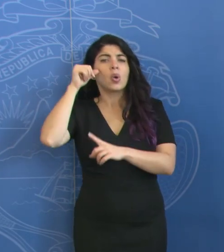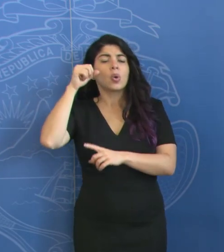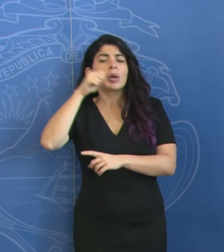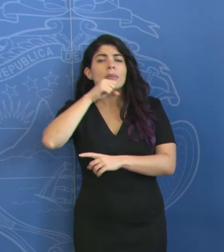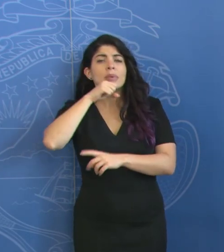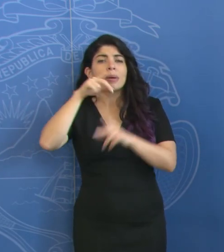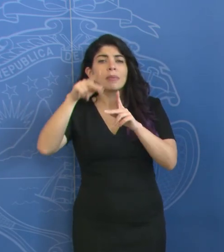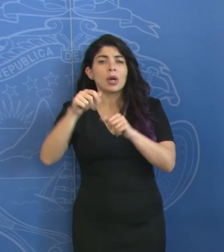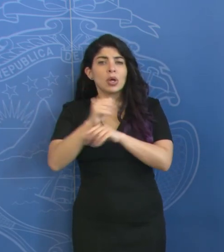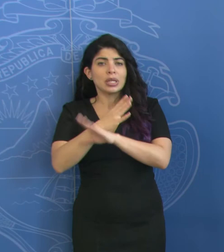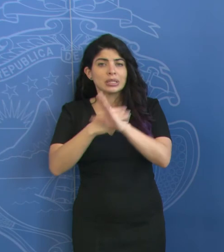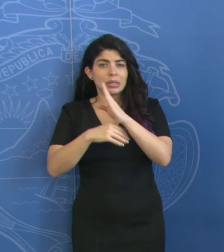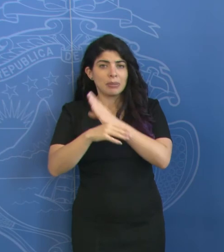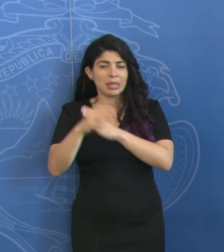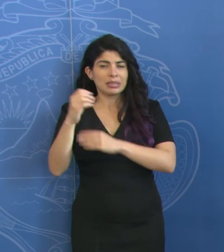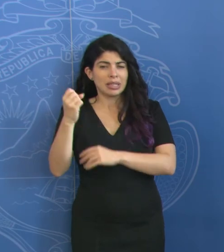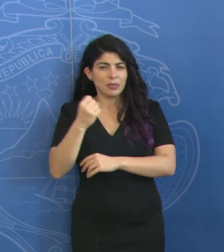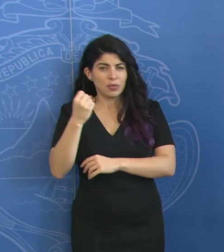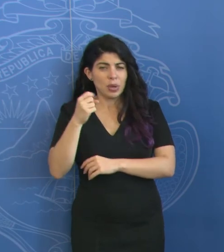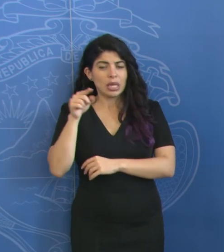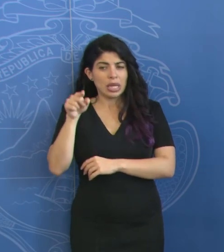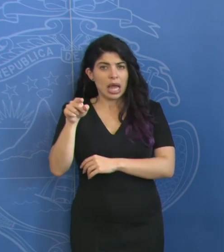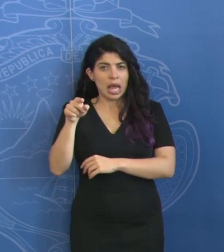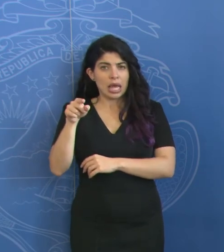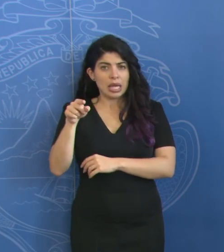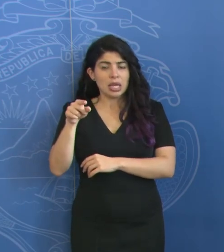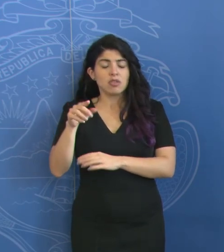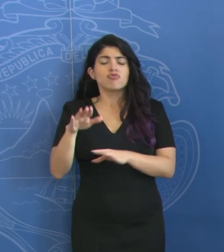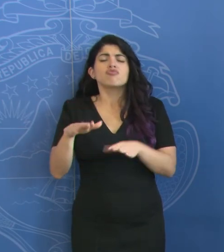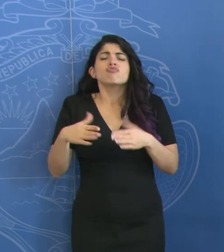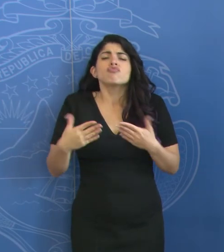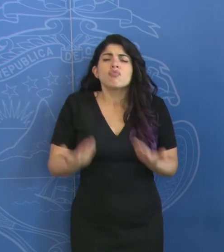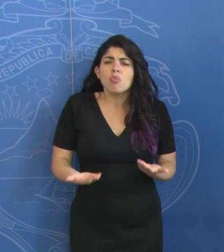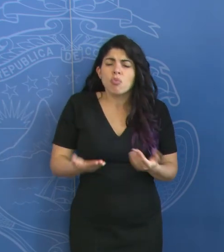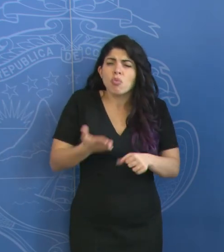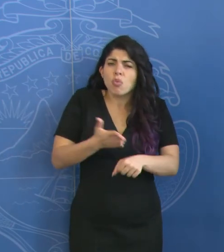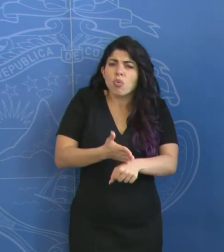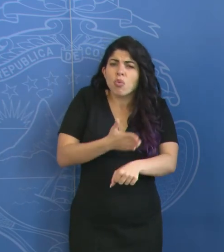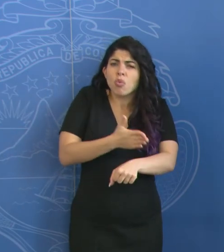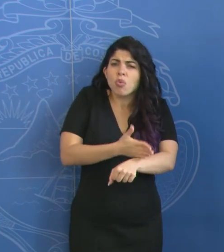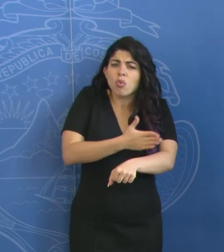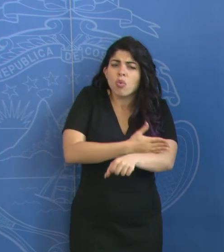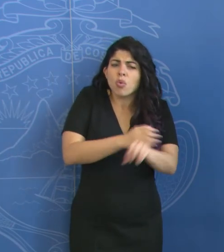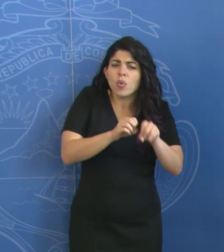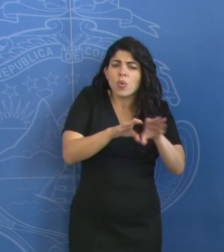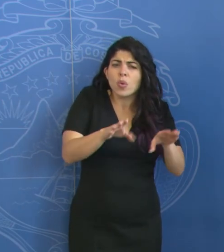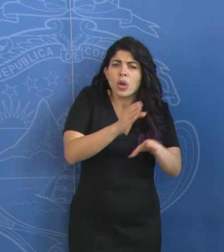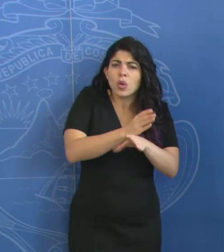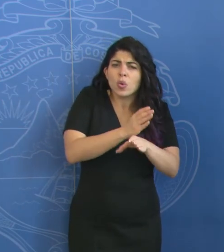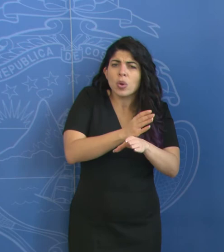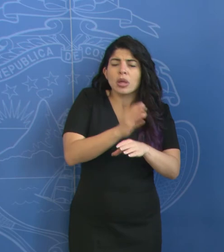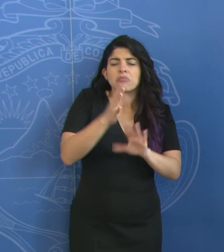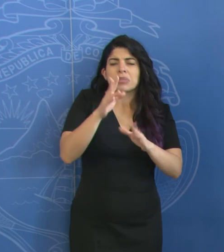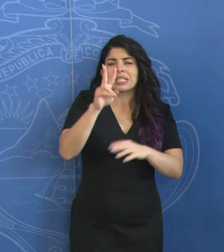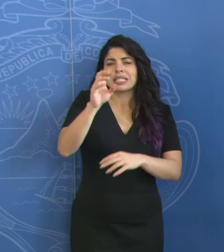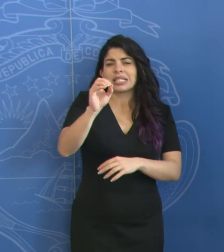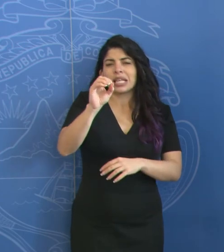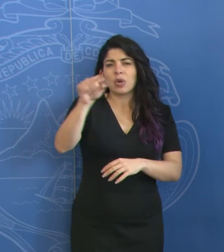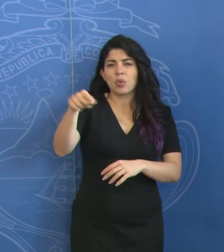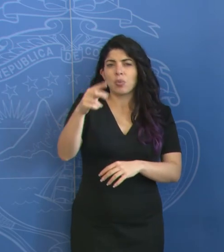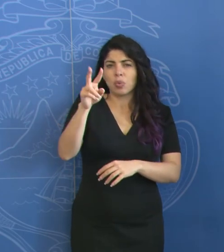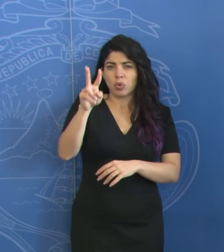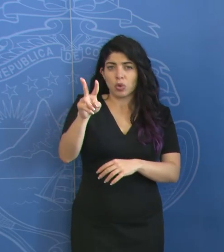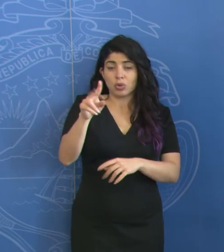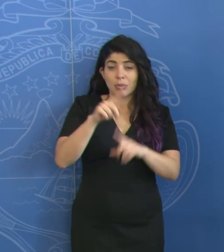en situación de discapacidad severa, y para avanzar un poco más en la cobertura de red de cuidado, al menos un 0.2. Pero esas